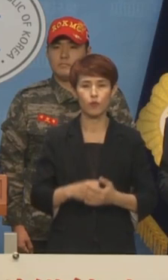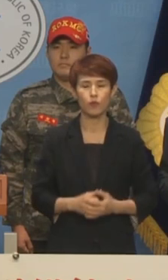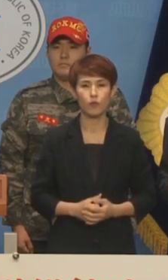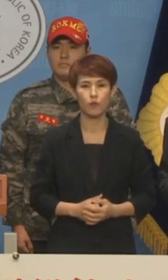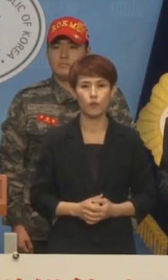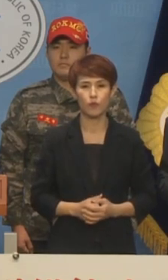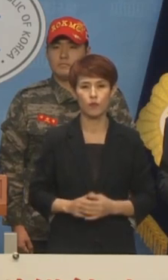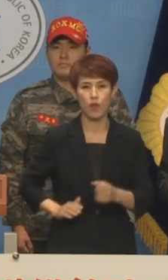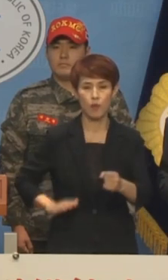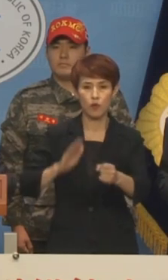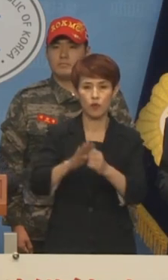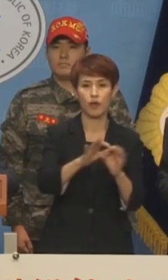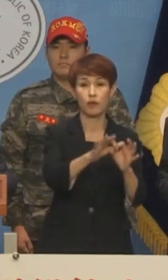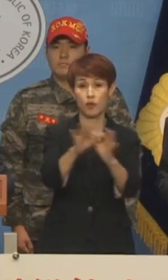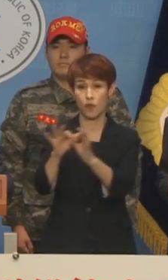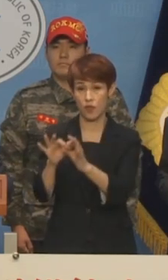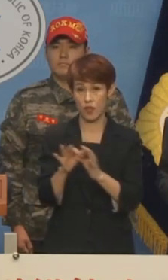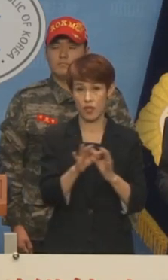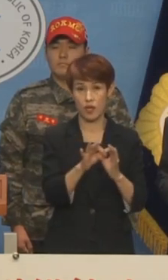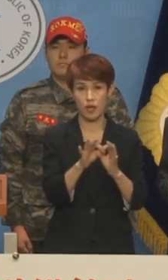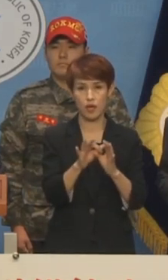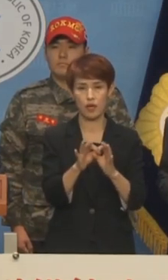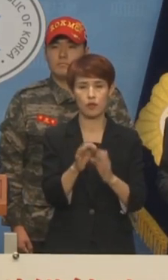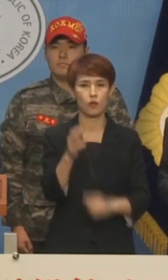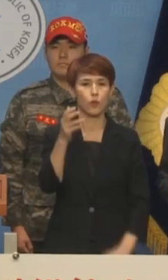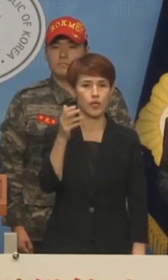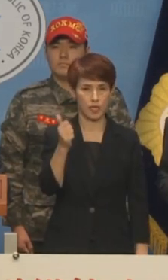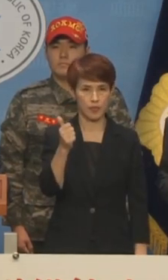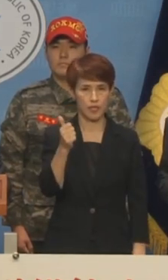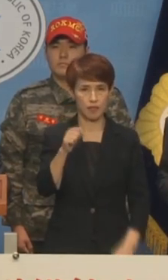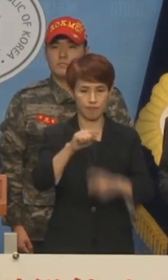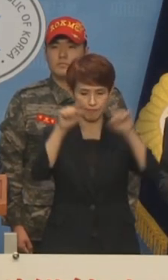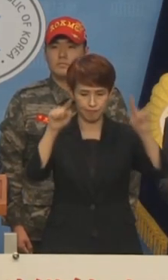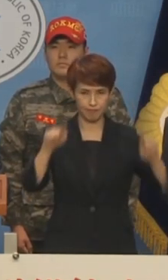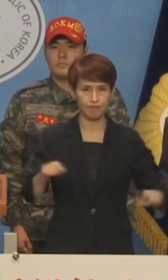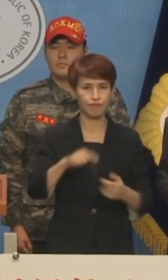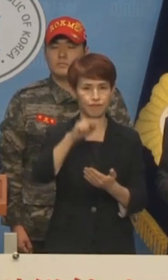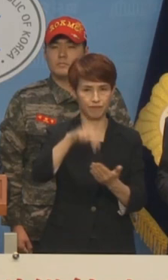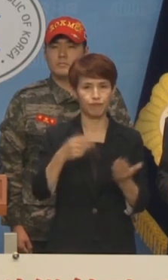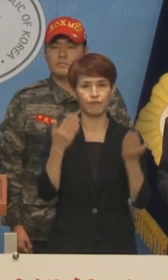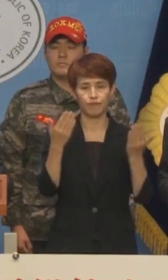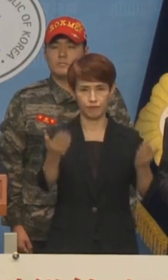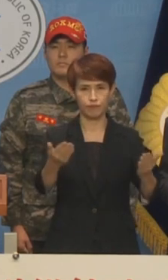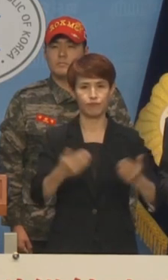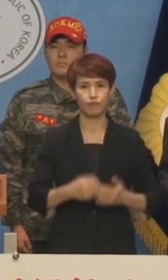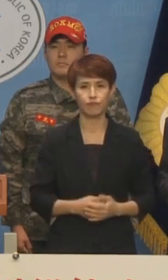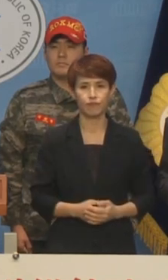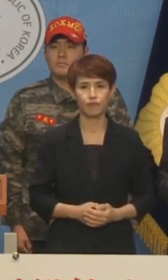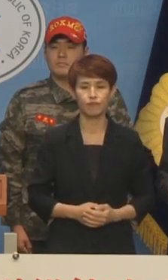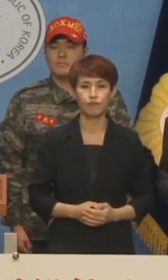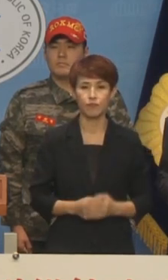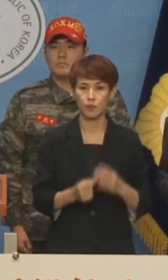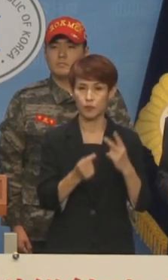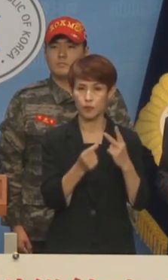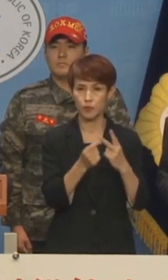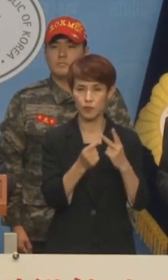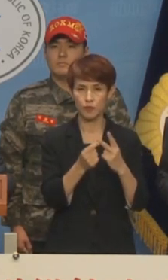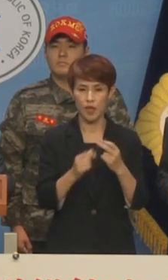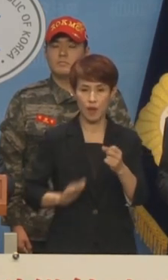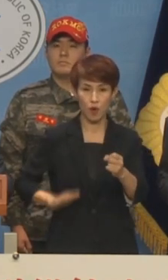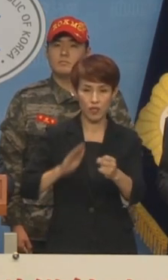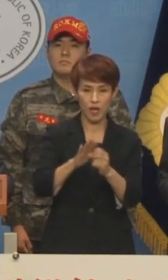해병대 예비역 연대 정원철 회장님이 기자회견 낭독을 해주시고 이후에 해병대